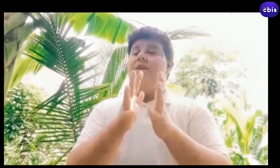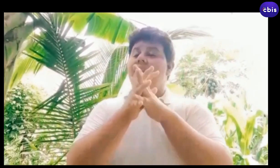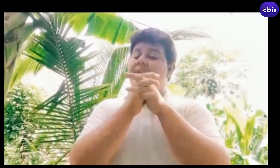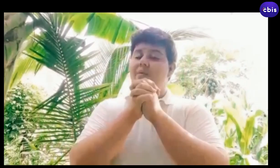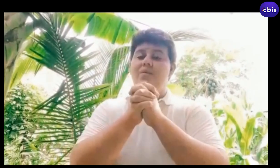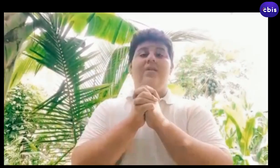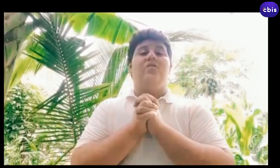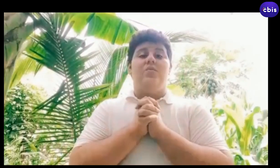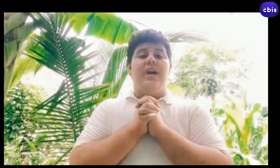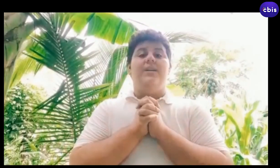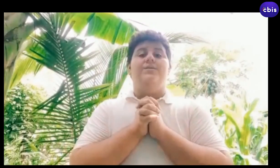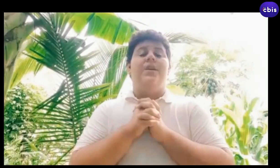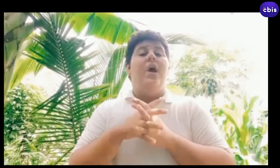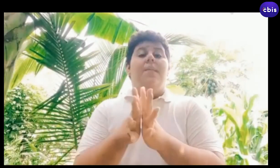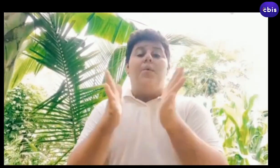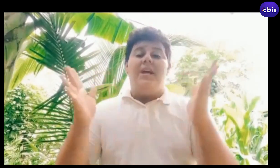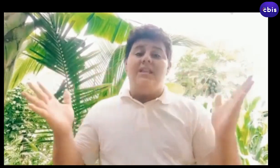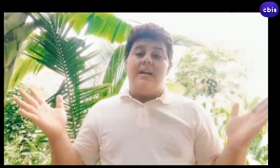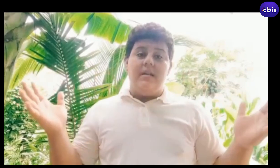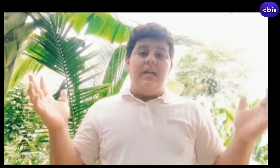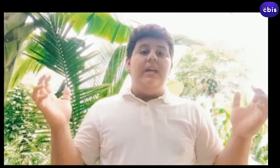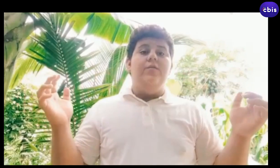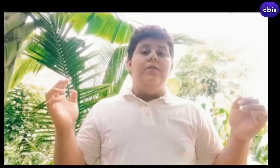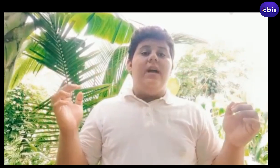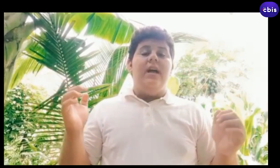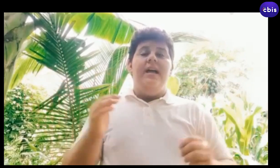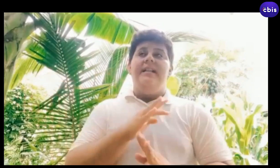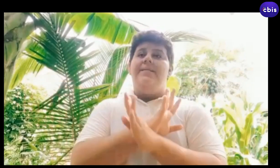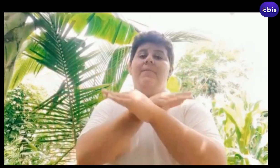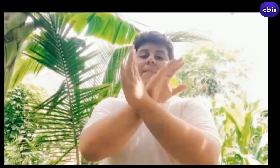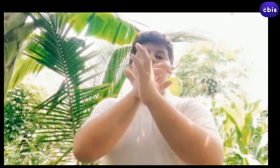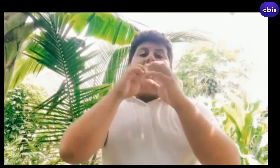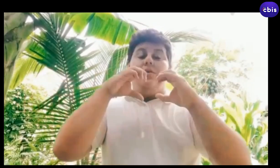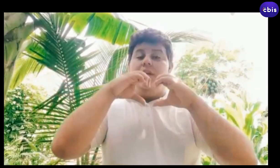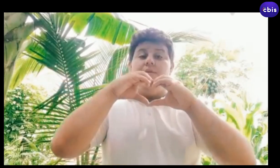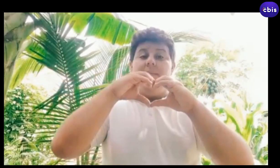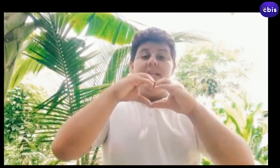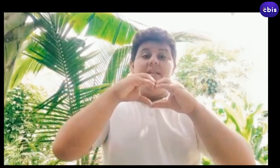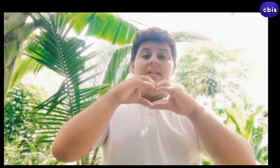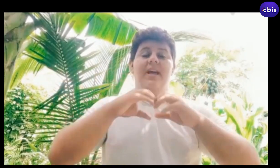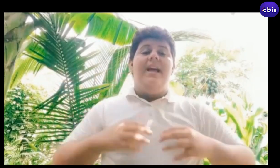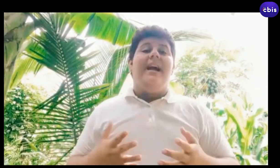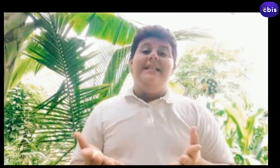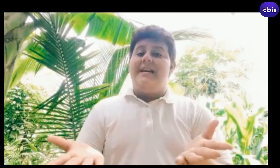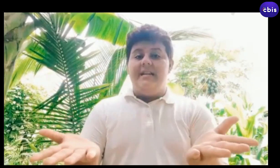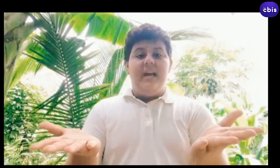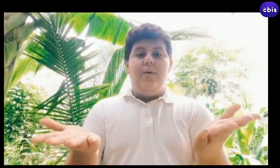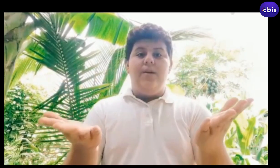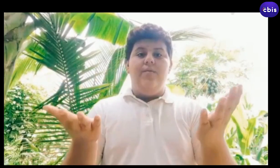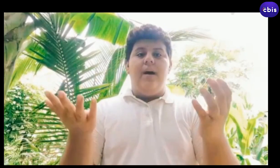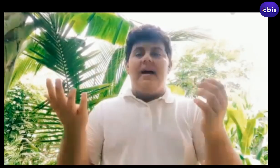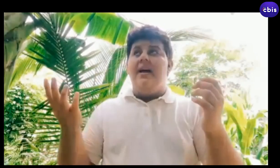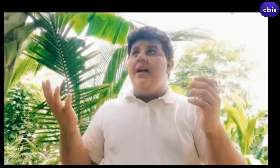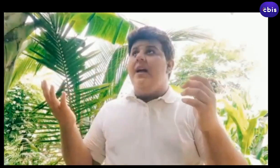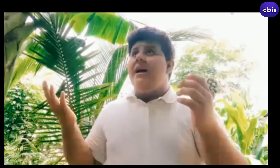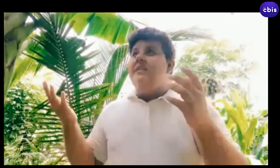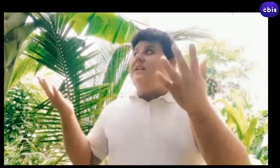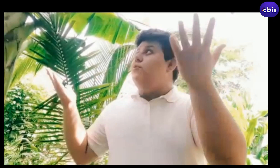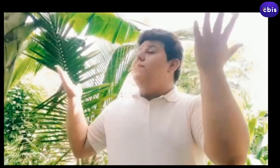se reúnen los muchachos, por las tardes se inunda de mil pájaros y romance. Cantaré de Guayúa, de sus